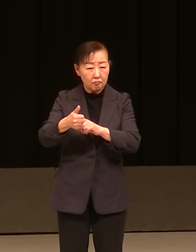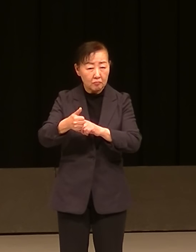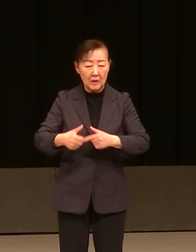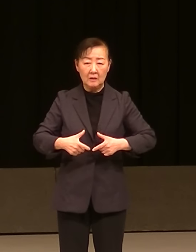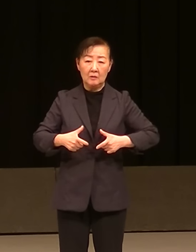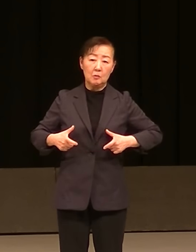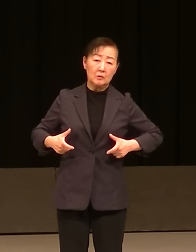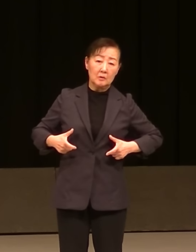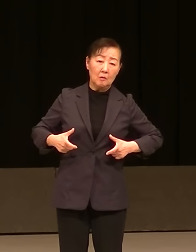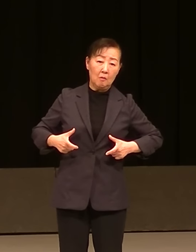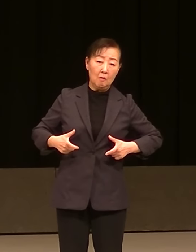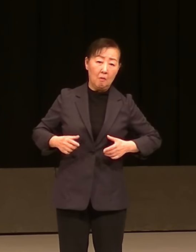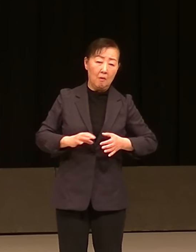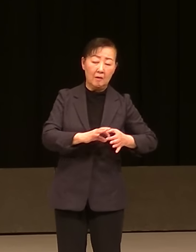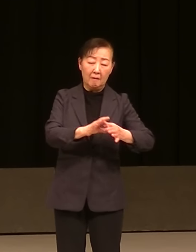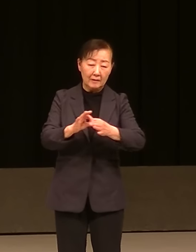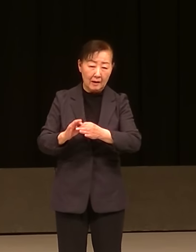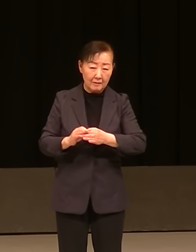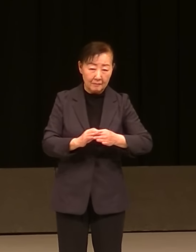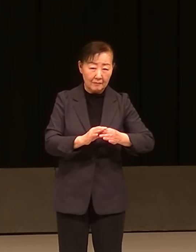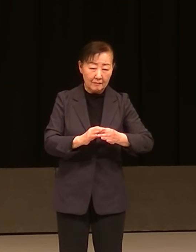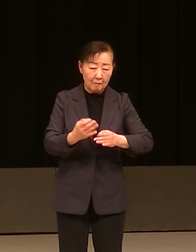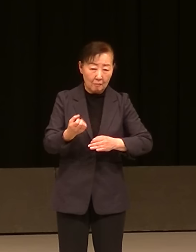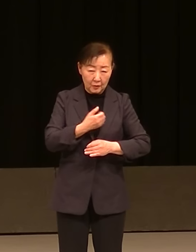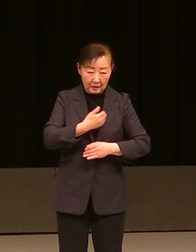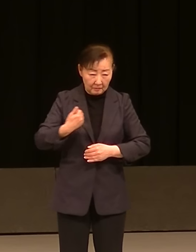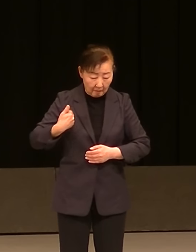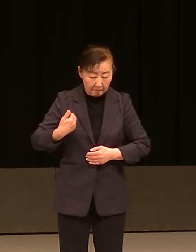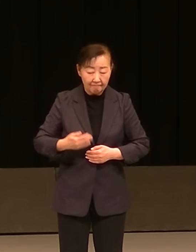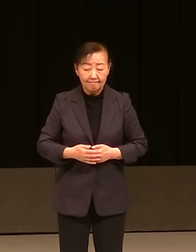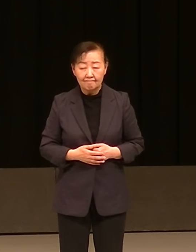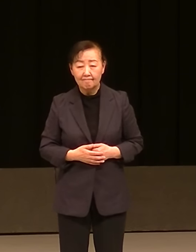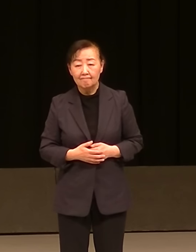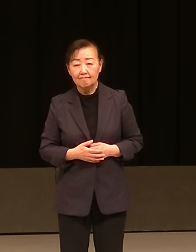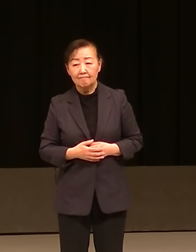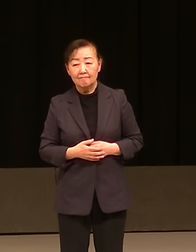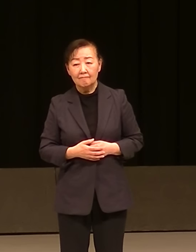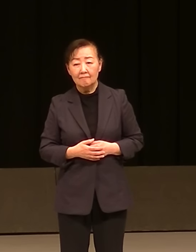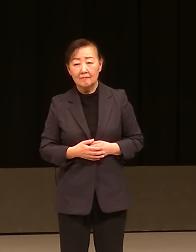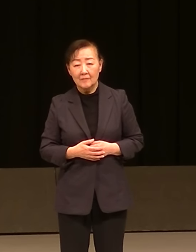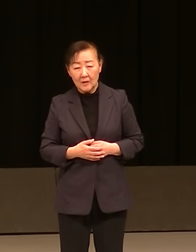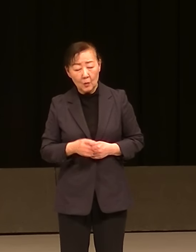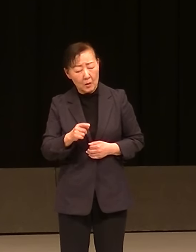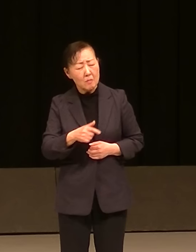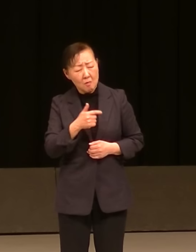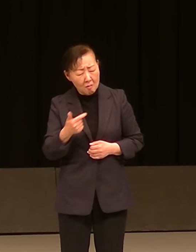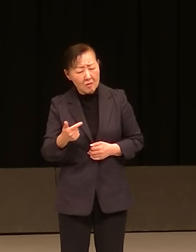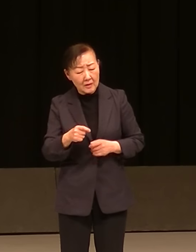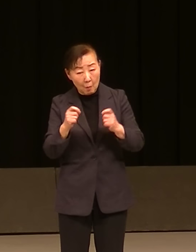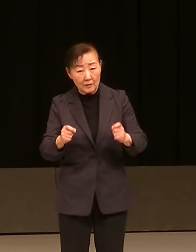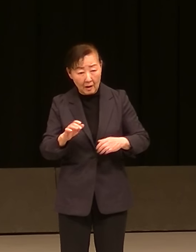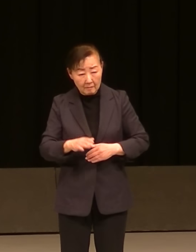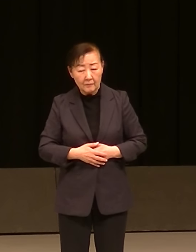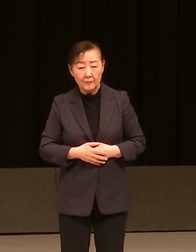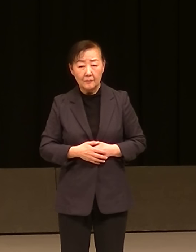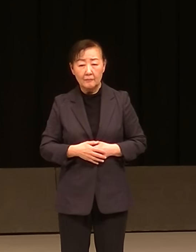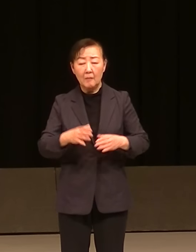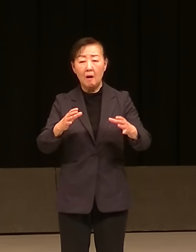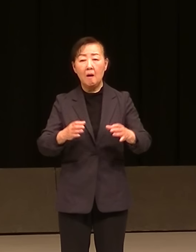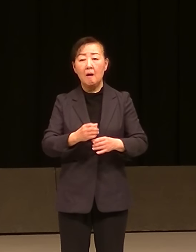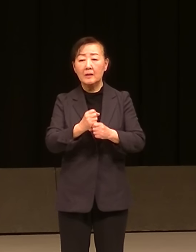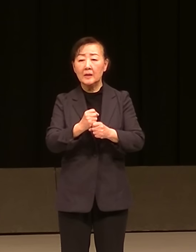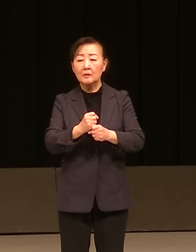と、連帯を持てるか、ということはもう大きいと思います。やっぱりですから結局は